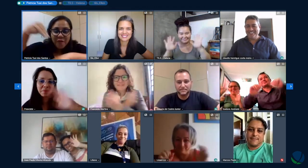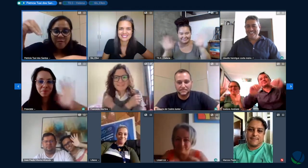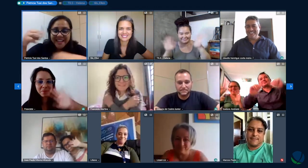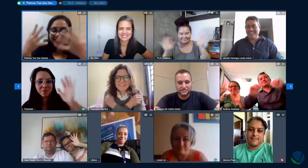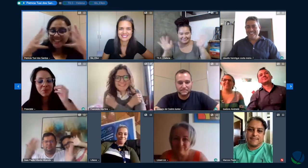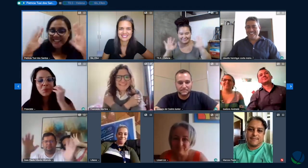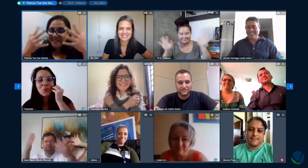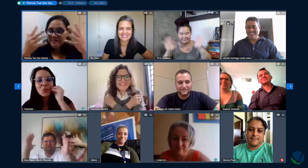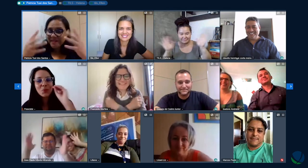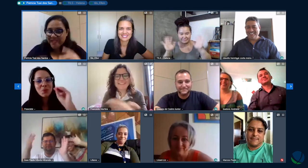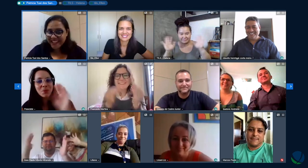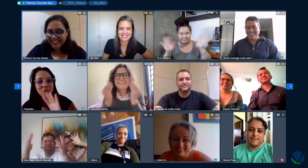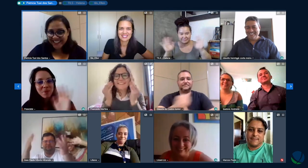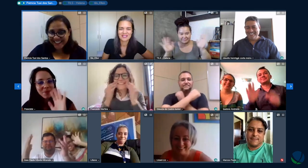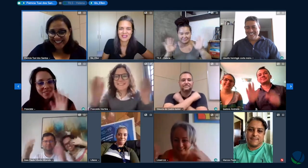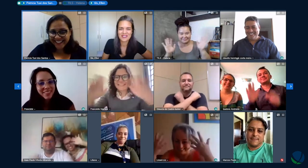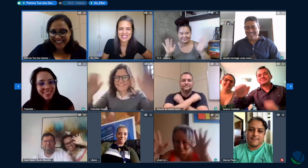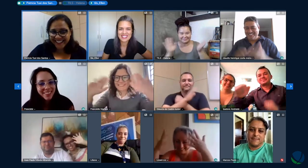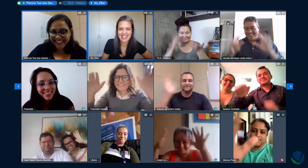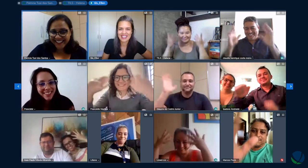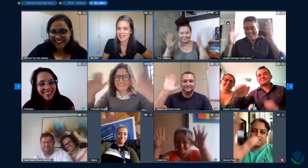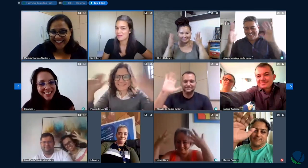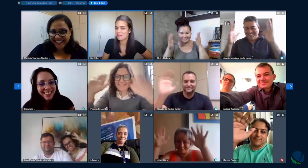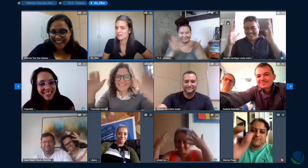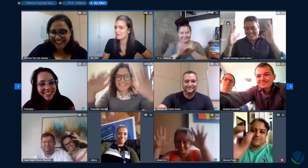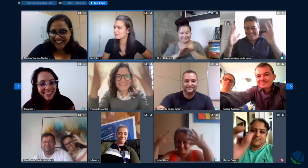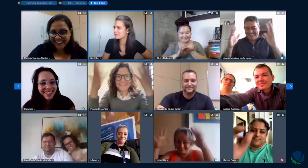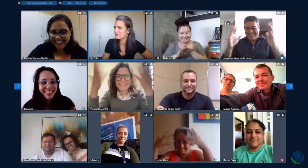Obrigada. Novo mestre, parabéns.